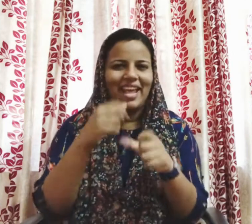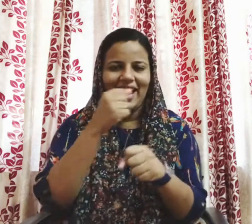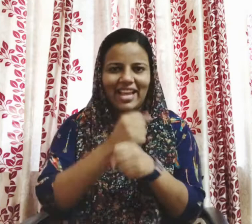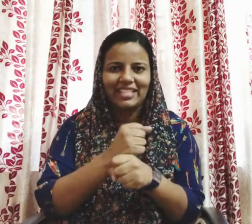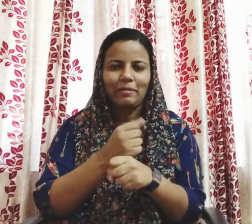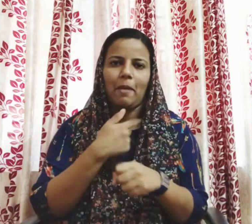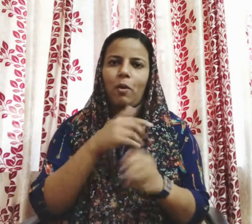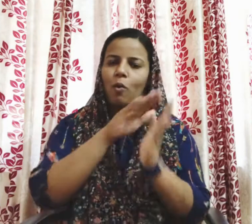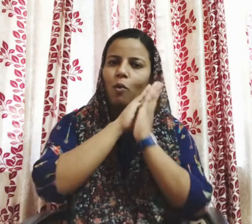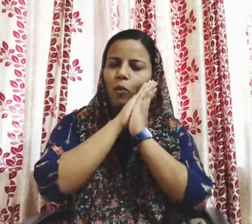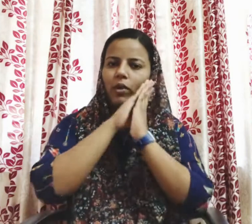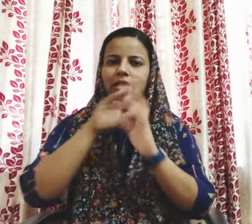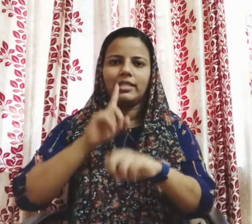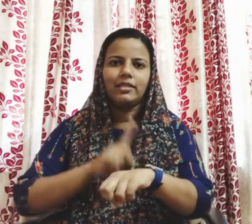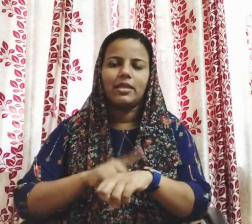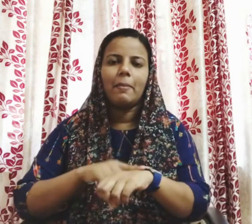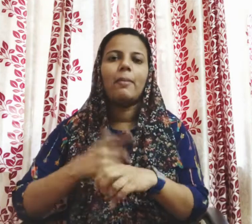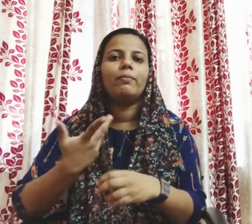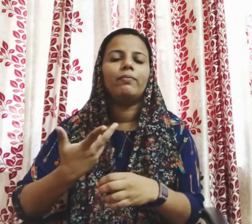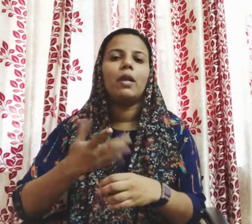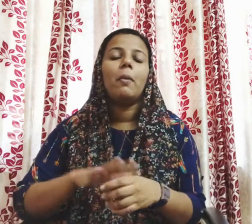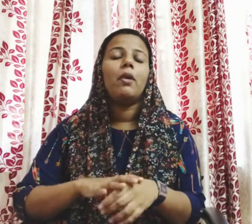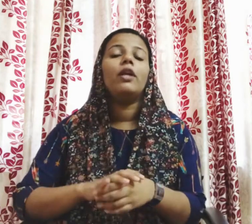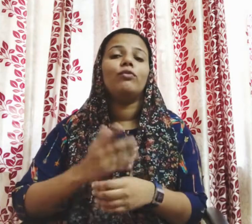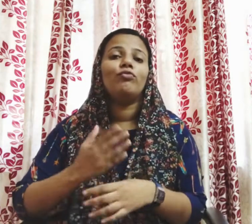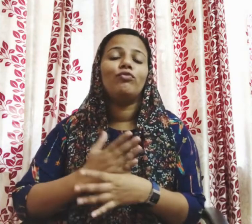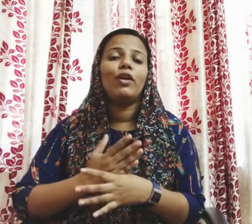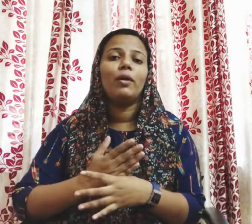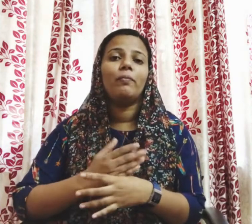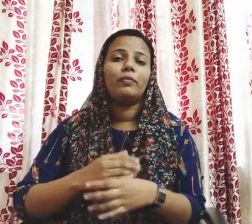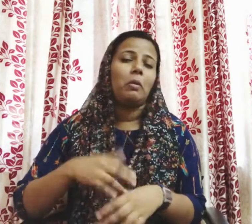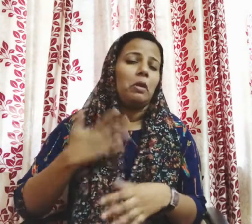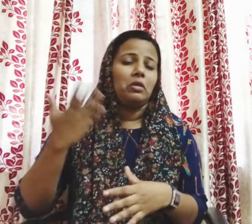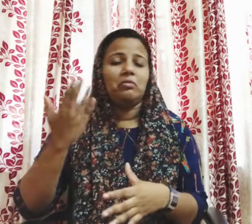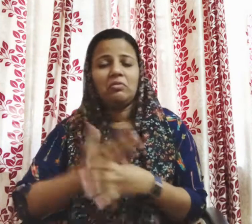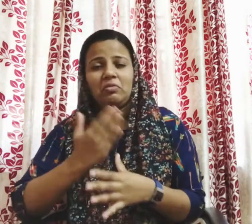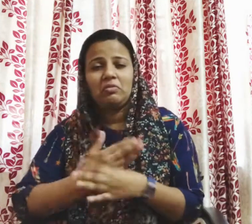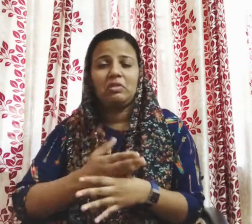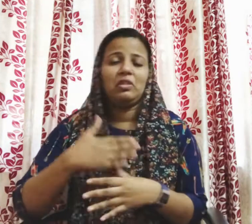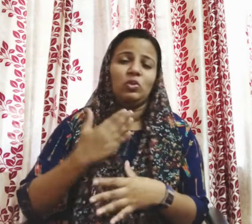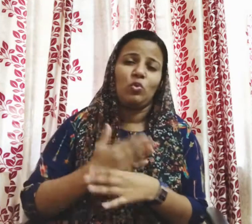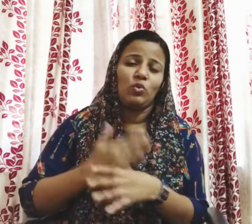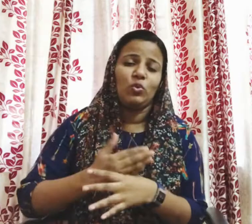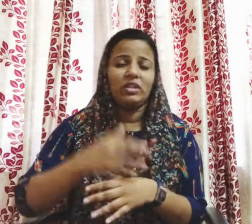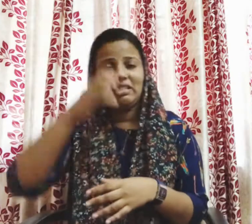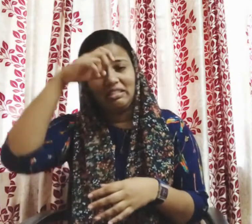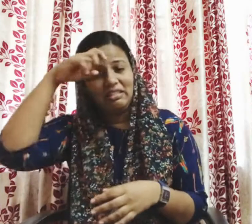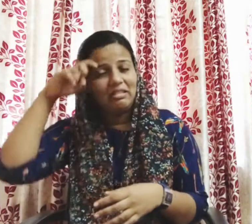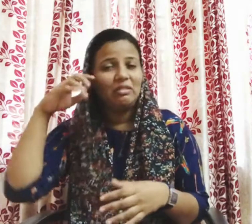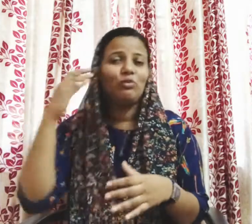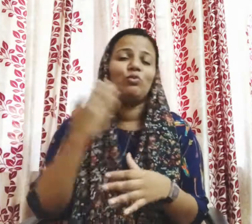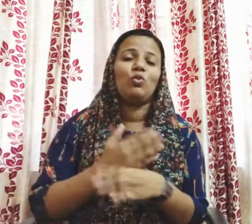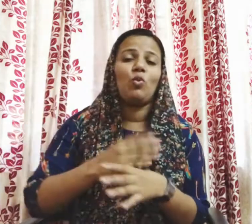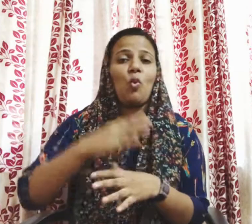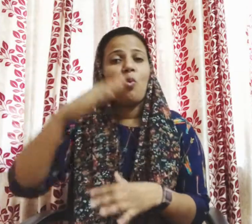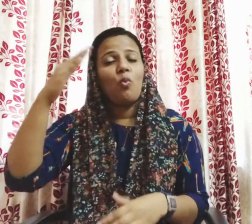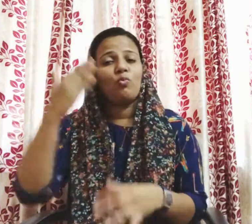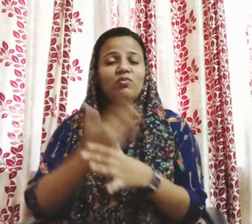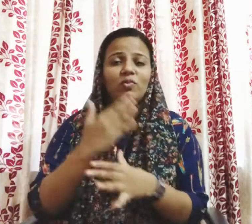ഉദാഹരണം, ഉറങ്ങേണ്ട സമയത്ത് ഉറങ്ങാതെ നമ്മൾ കഠിനാധ്വാനം ചെയ്യുന്നു, കഠിന പ്രയത്നം ചെയ്യുന്നു, ഭയങ്കര ഓവർ